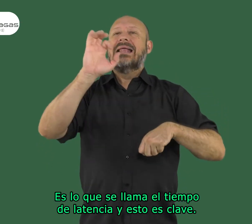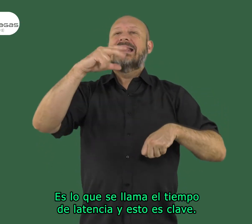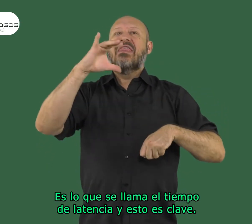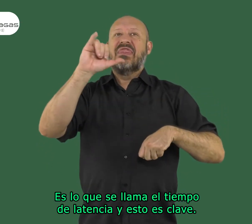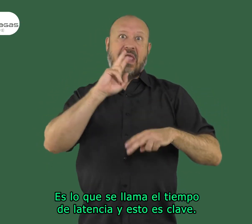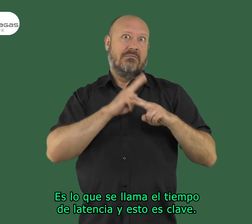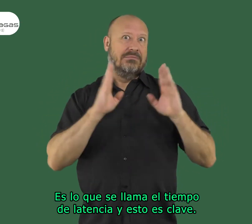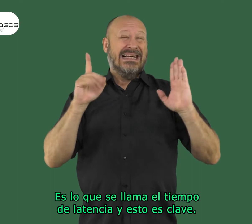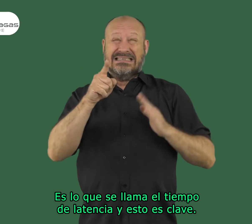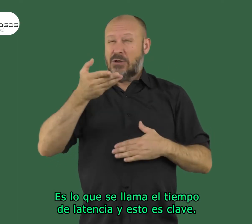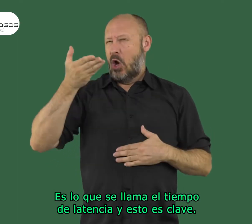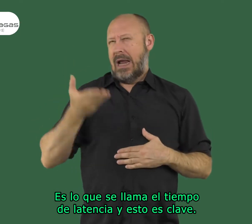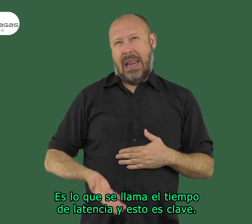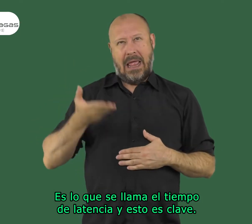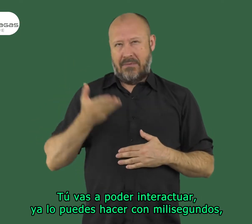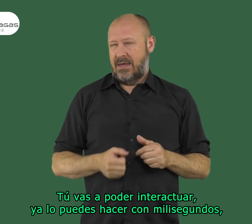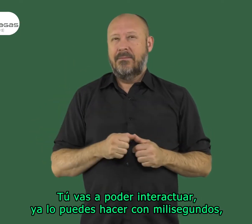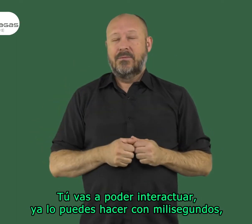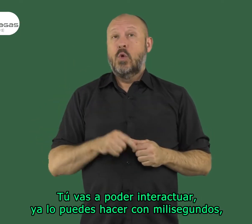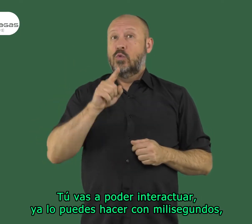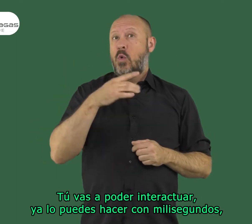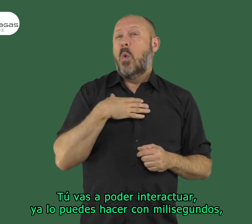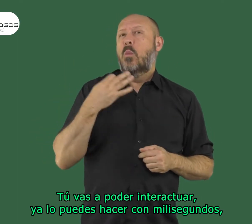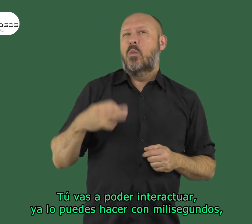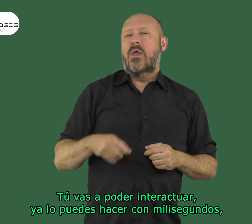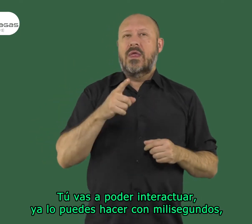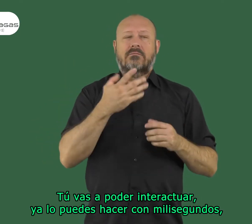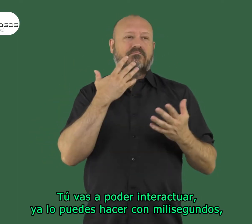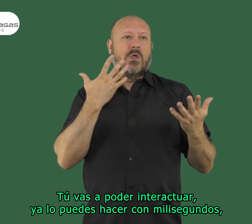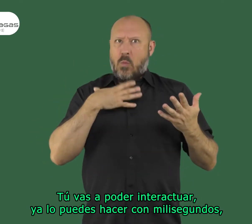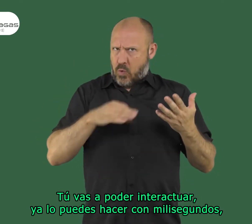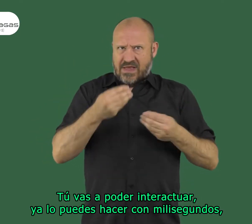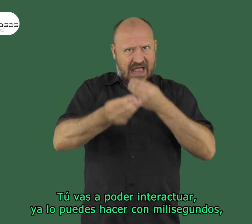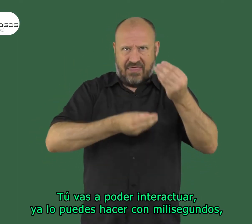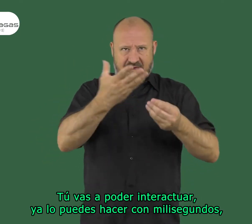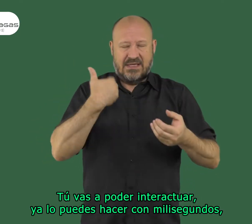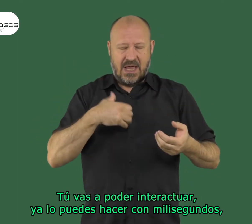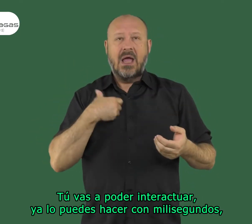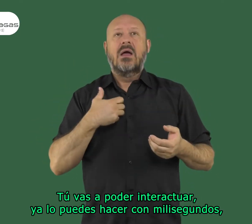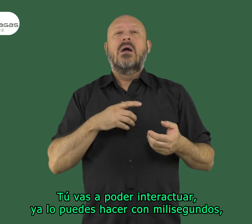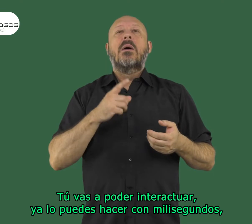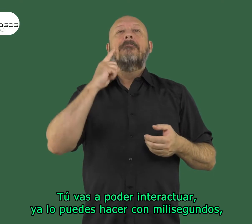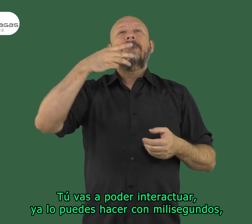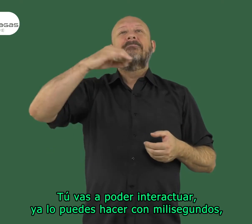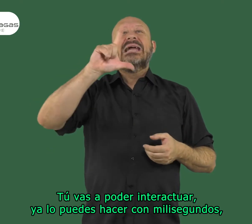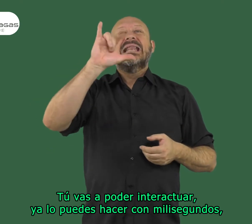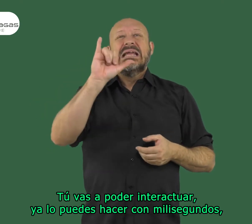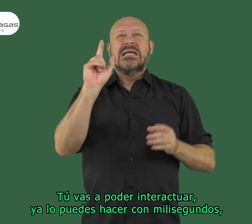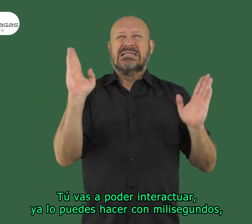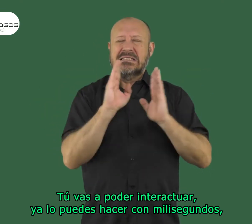de latencia. Y esto es clave. Tú vas a poder interactuar, ya lo puedes hacer,